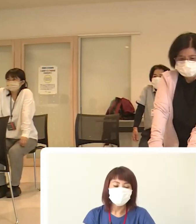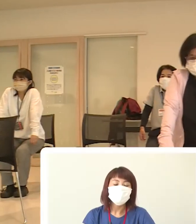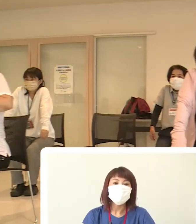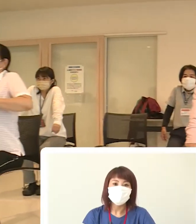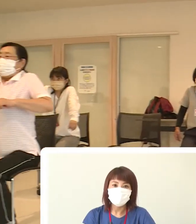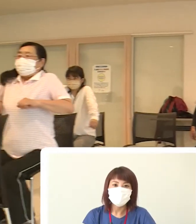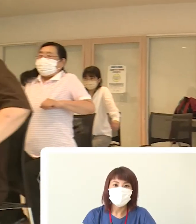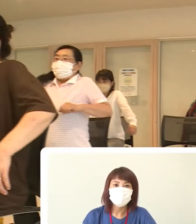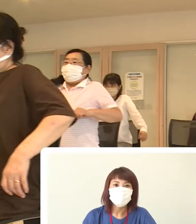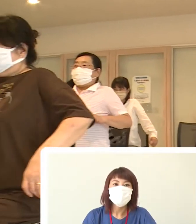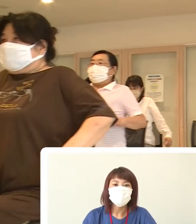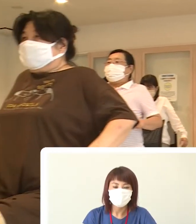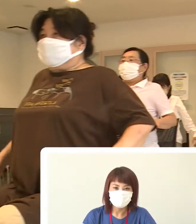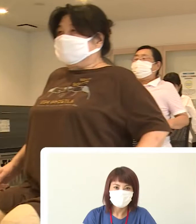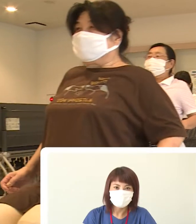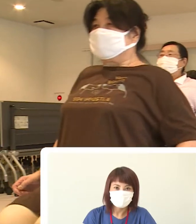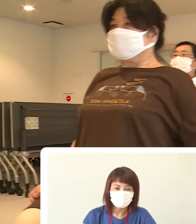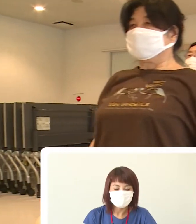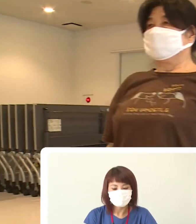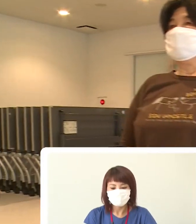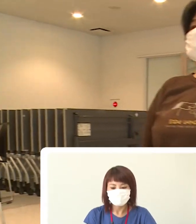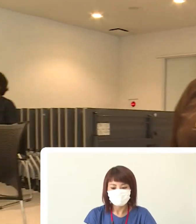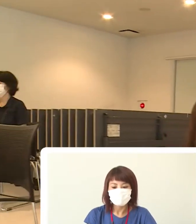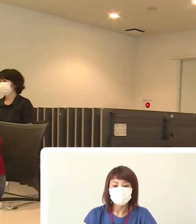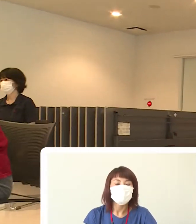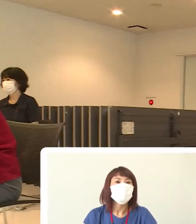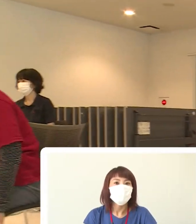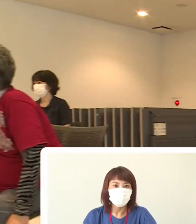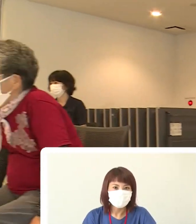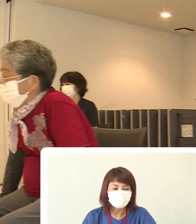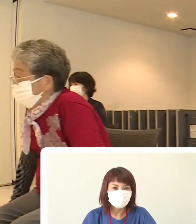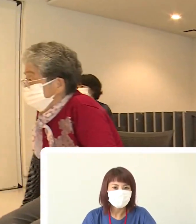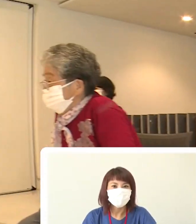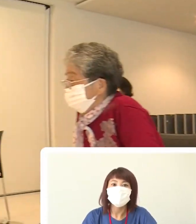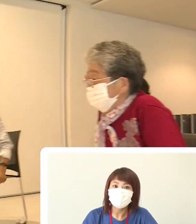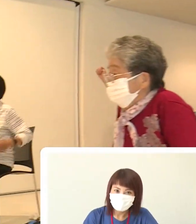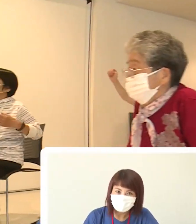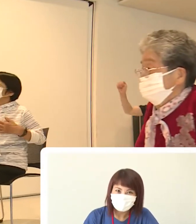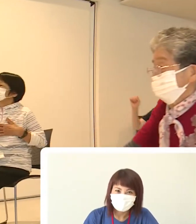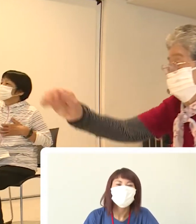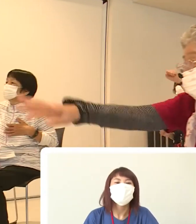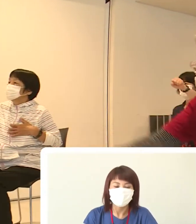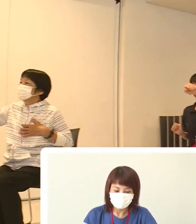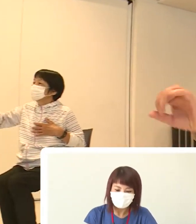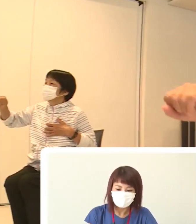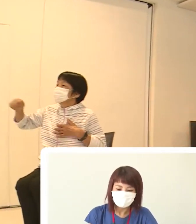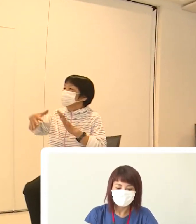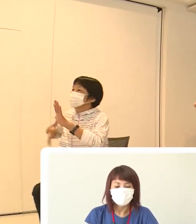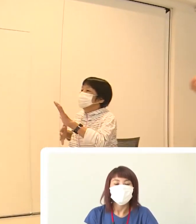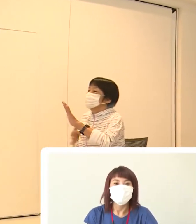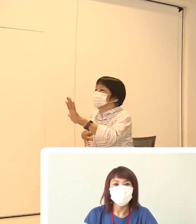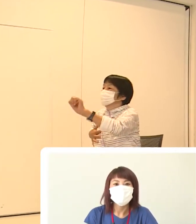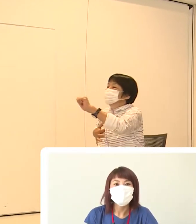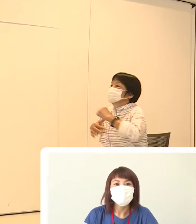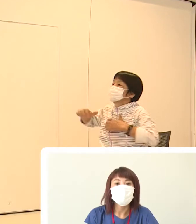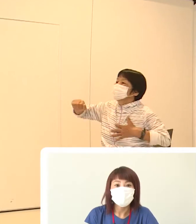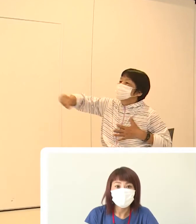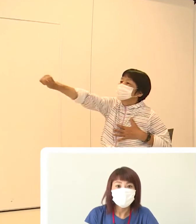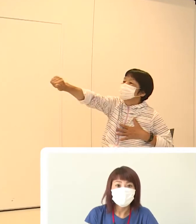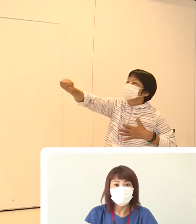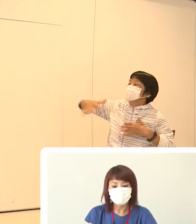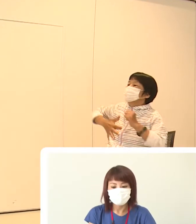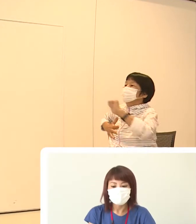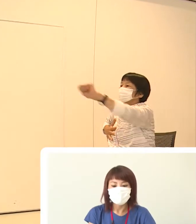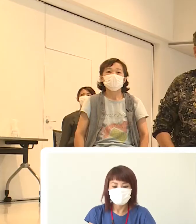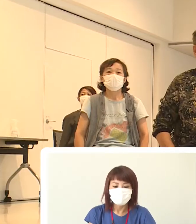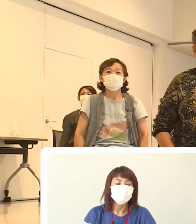積極的に介護予防に取り組んでいらっしゃる方は、高齢になっても元気な方が多いですね。身体機能を